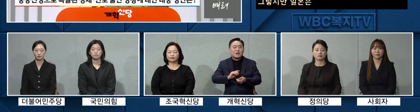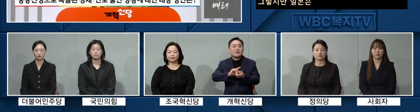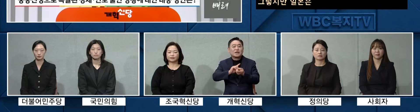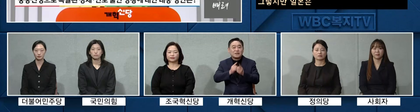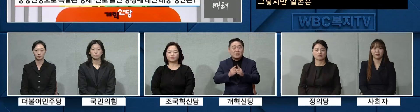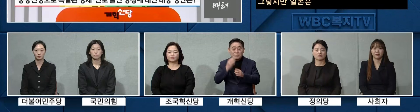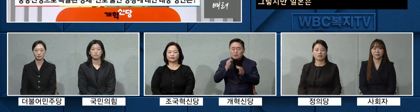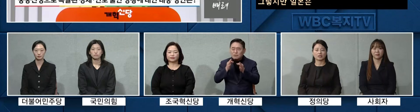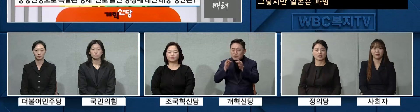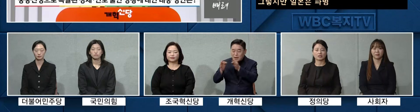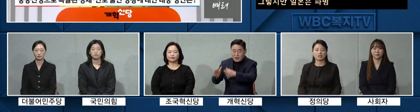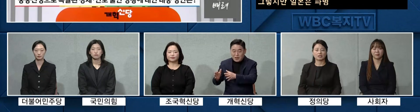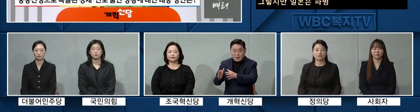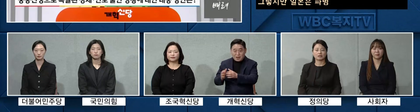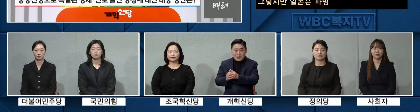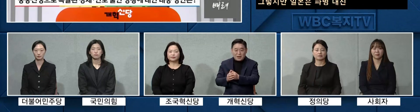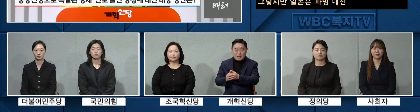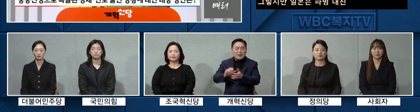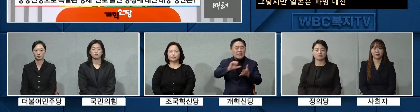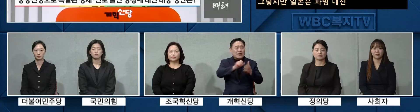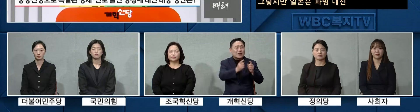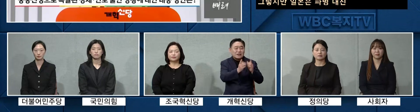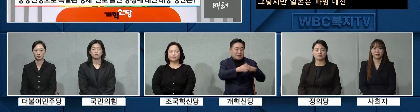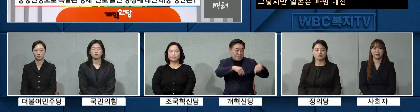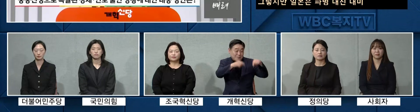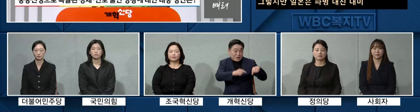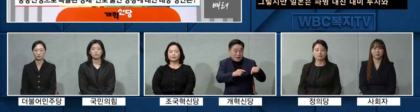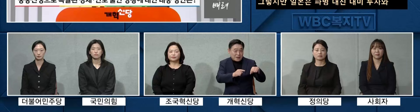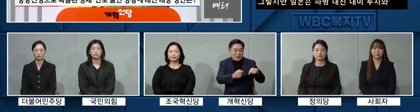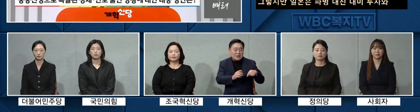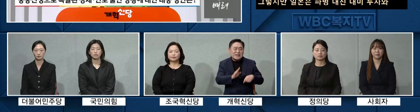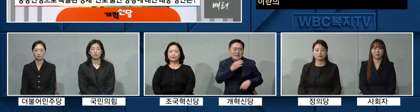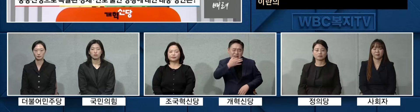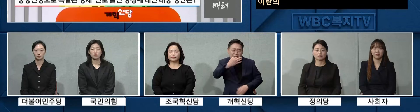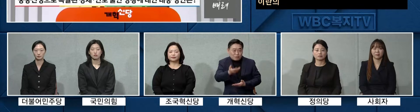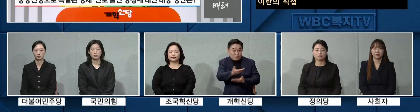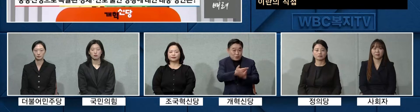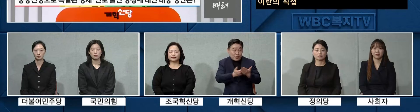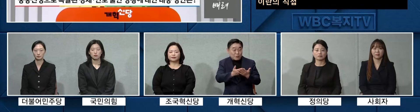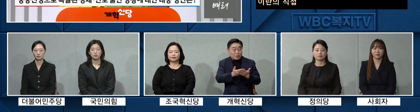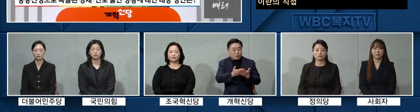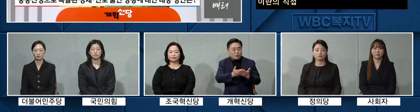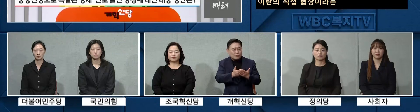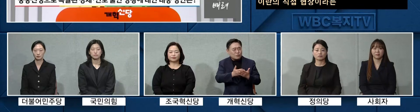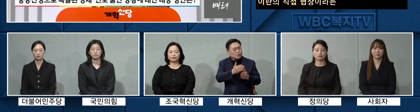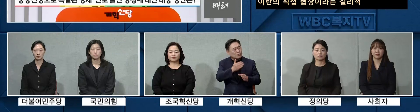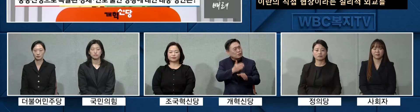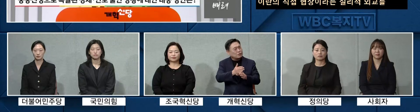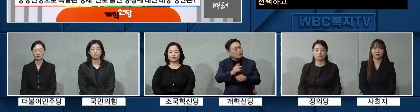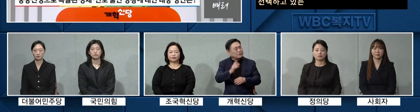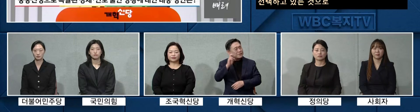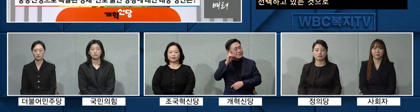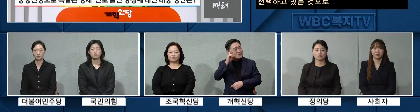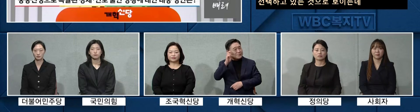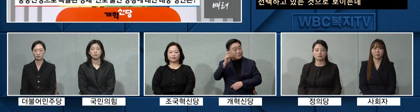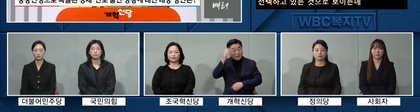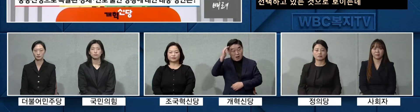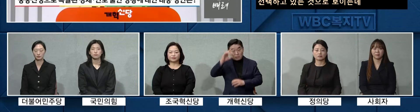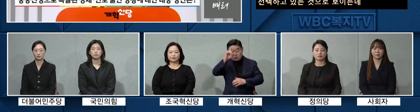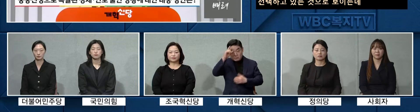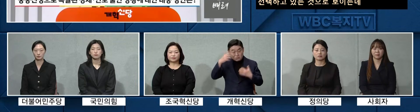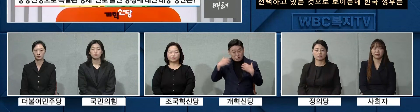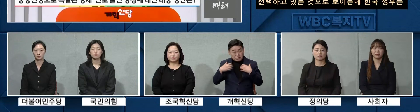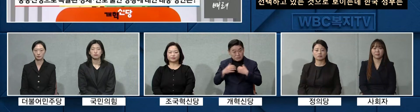대미 투자와 이란의 직접 협상이라는 실리적 외교를 선택하고 있는 것으로 보이는데 한국 정부는